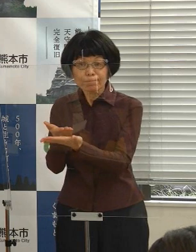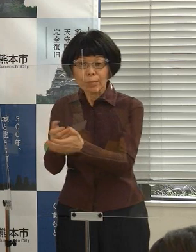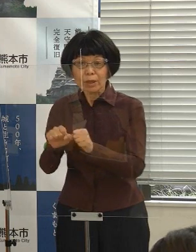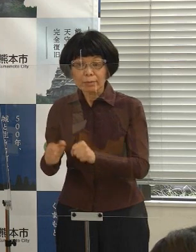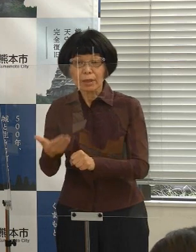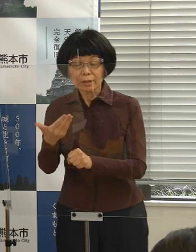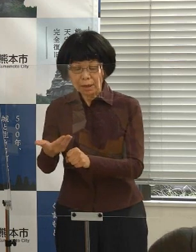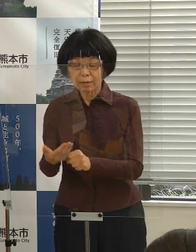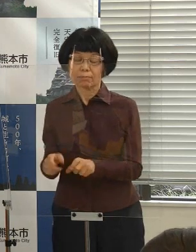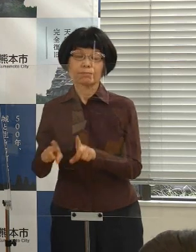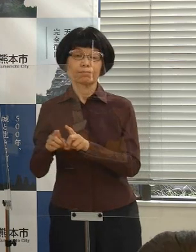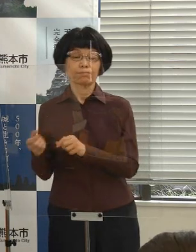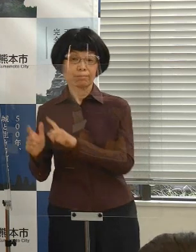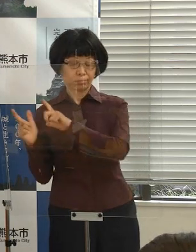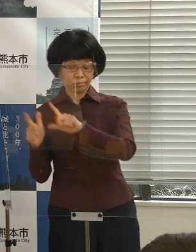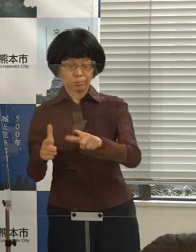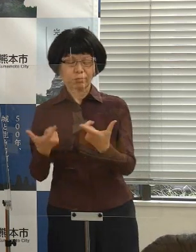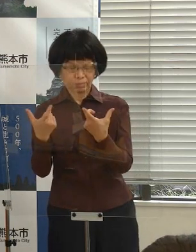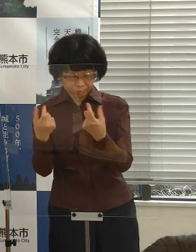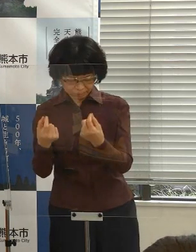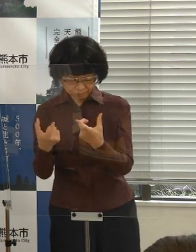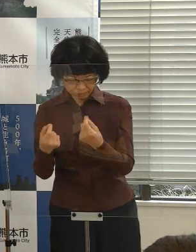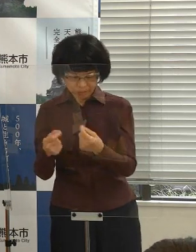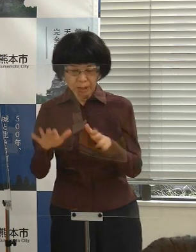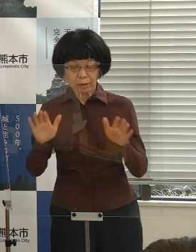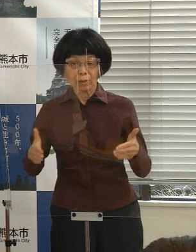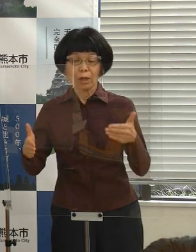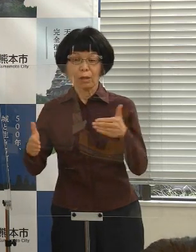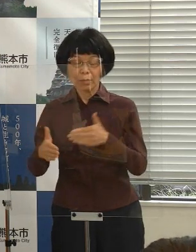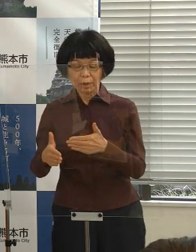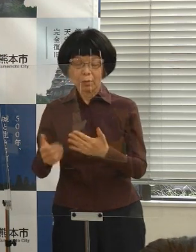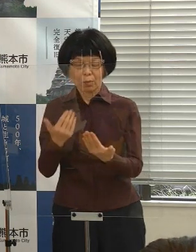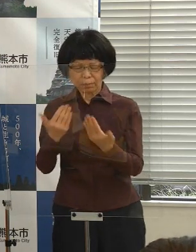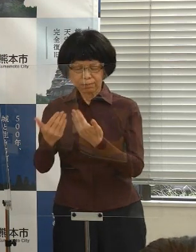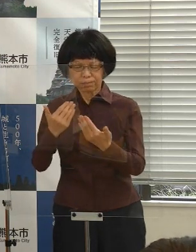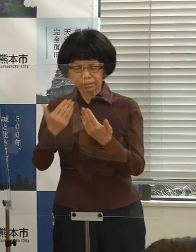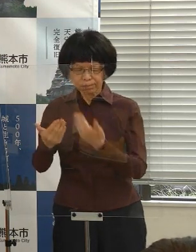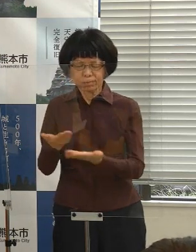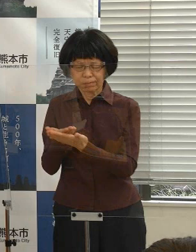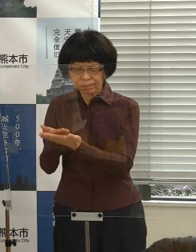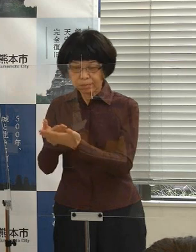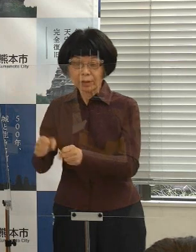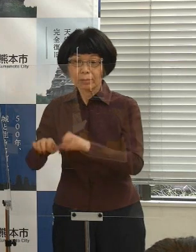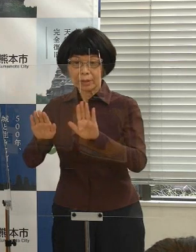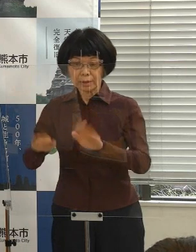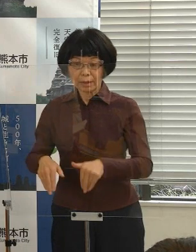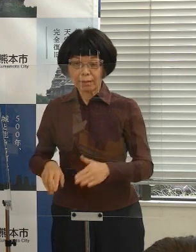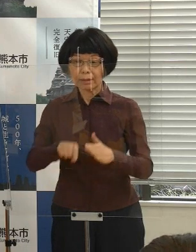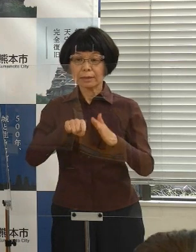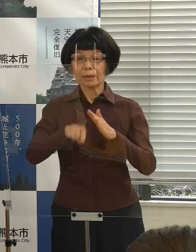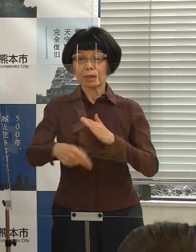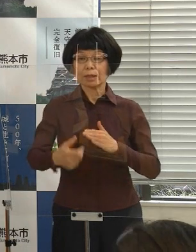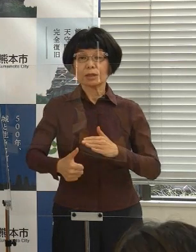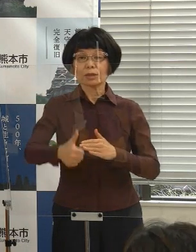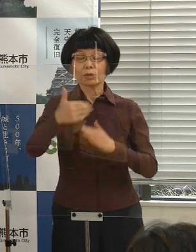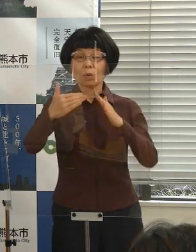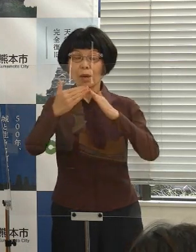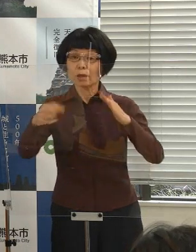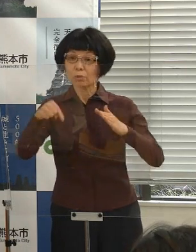です。それはもう強くこれまでも訴えてきましたし、政令指定都市市長会で2回もです